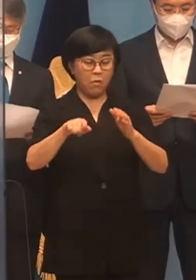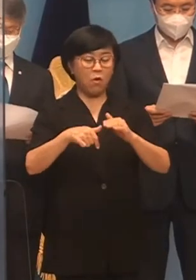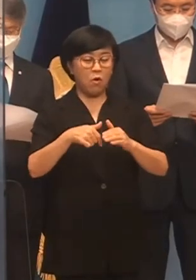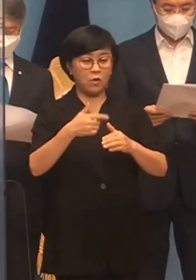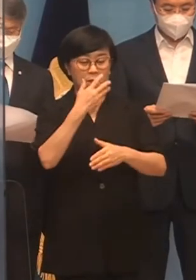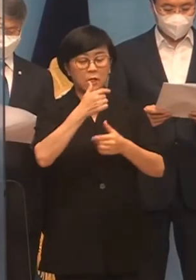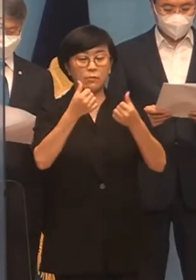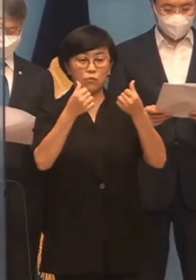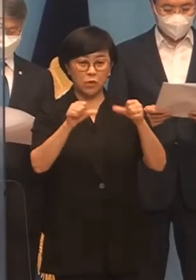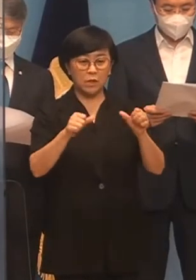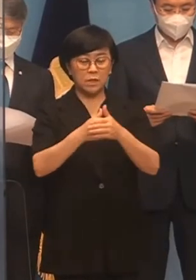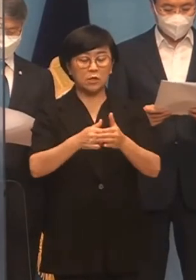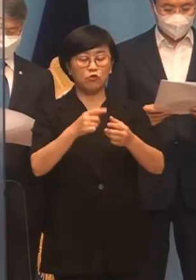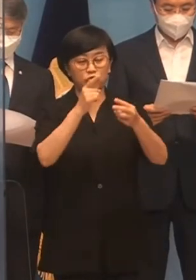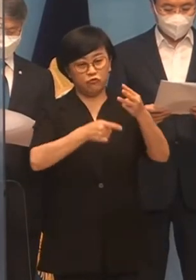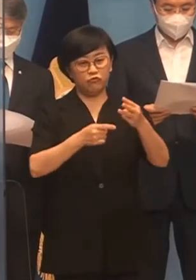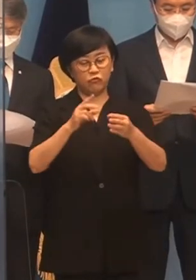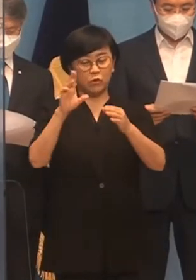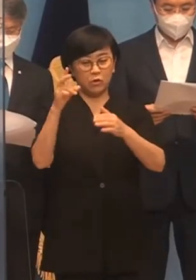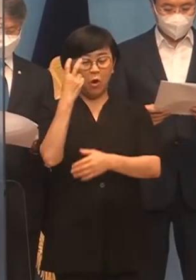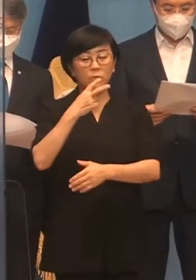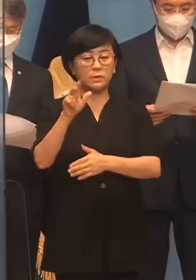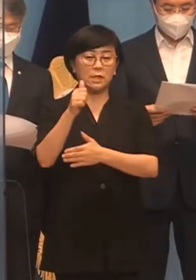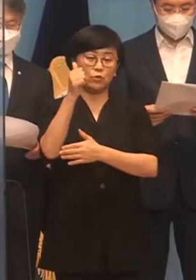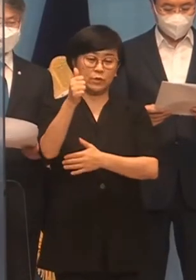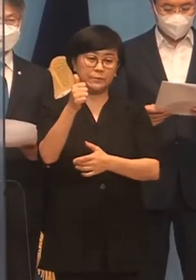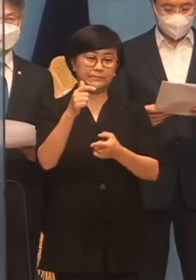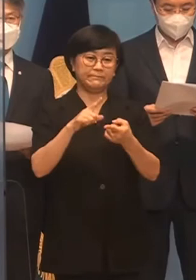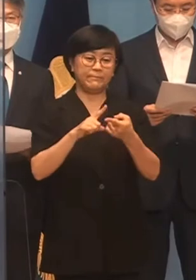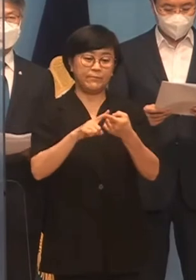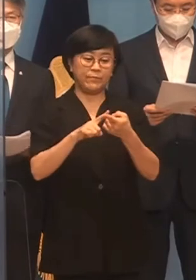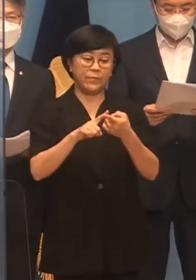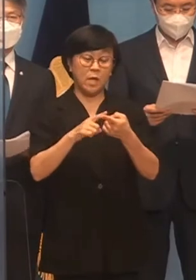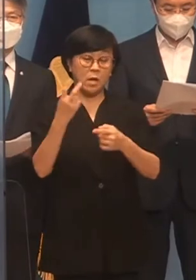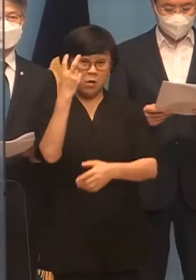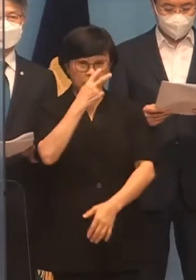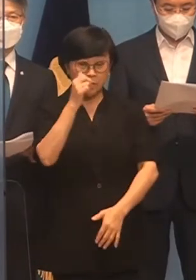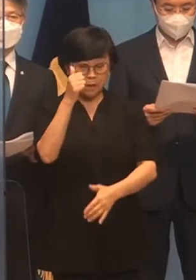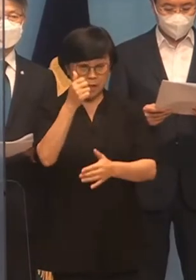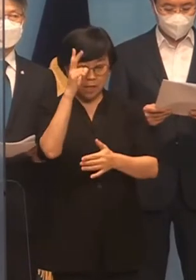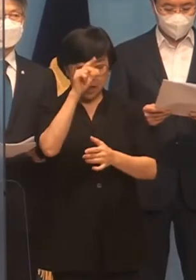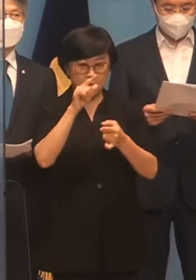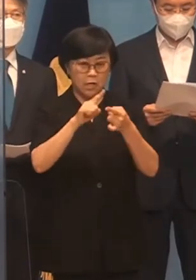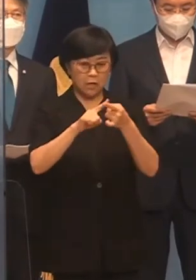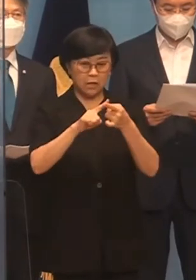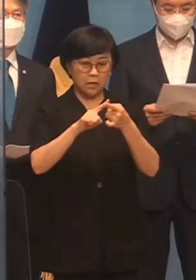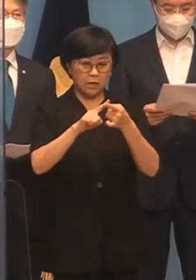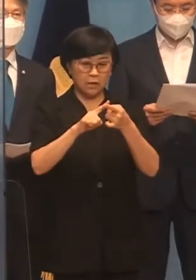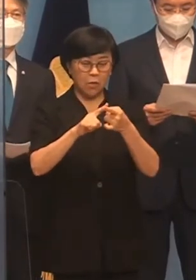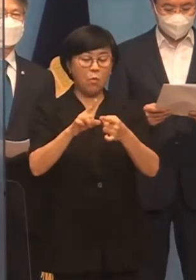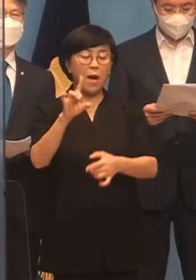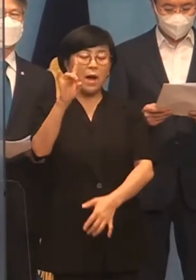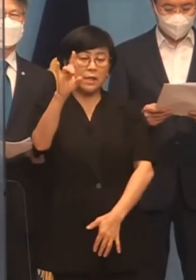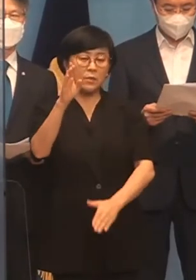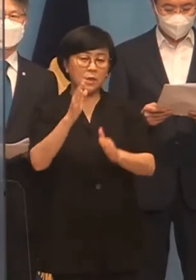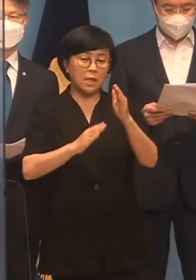검찰이 아니었습니까? 윤석열 전 검찰총장은 검찰이 거압척기의 유일한 기관인